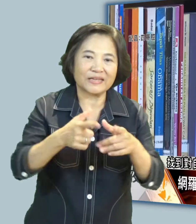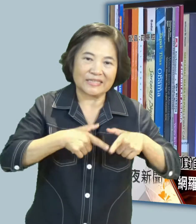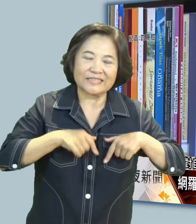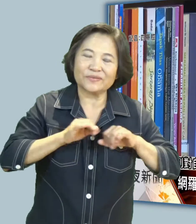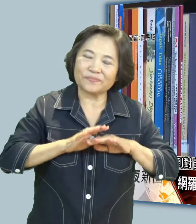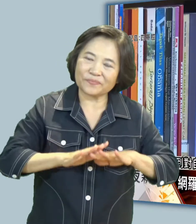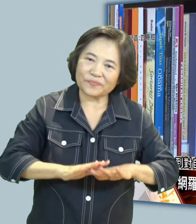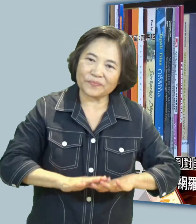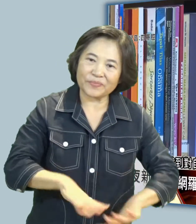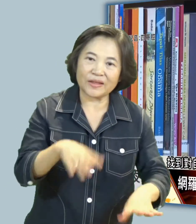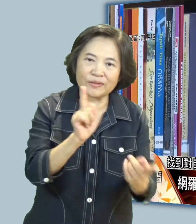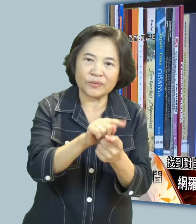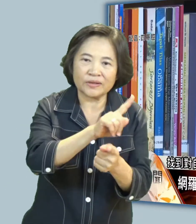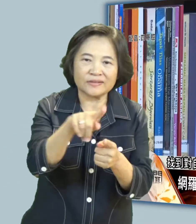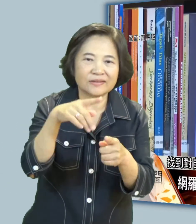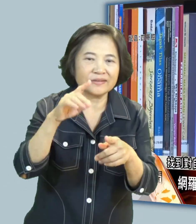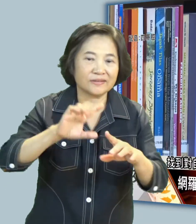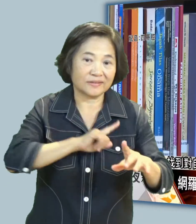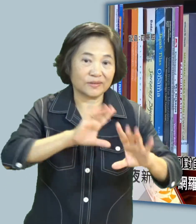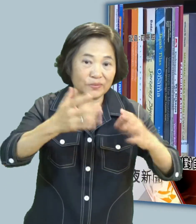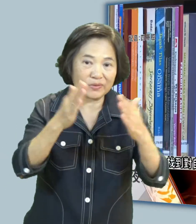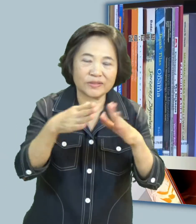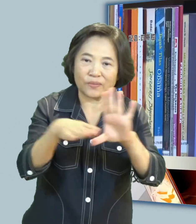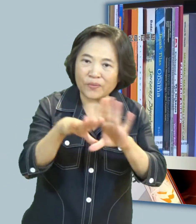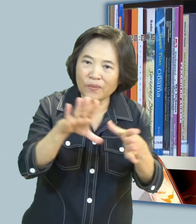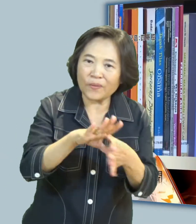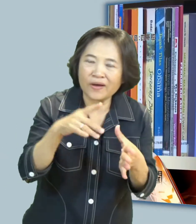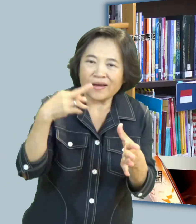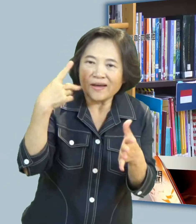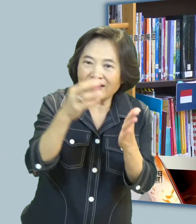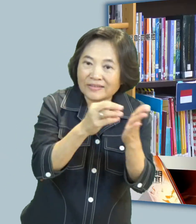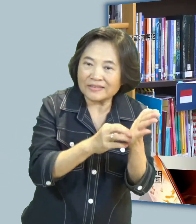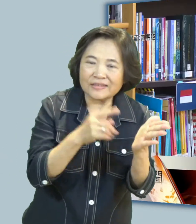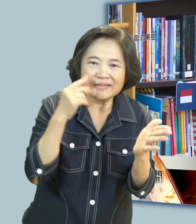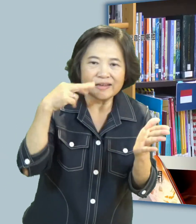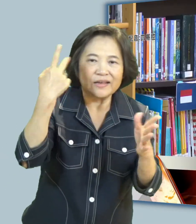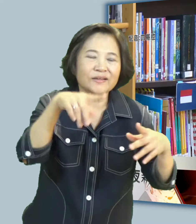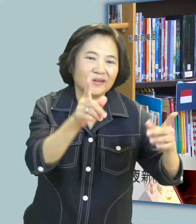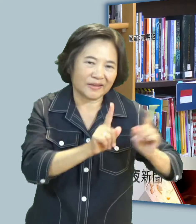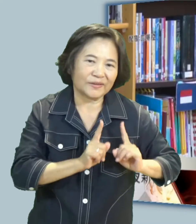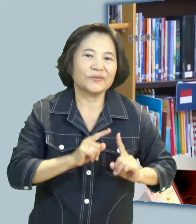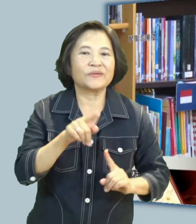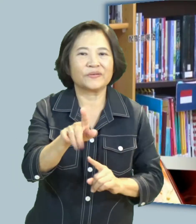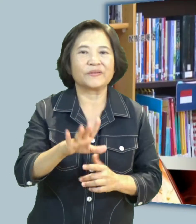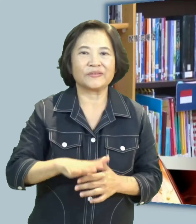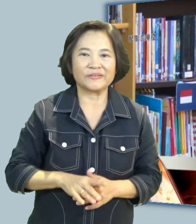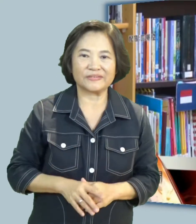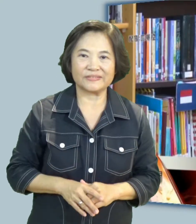前度对其他国家文史嘅感通同心照。记者罗文泰桃园报道。